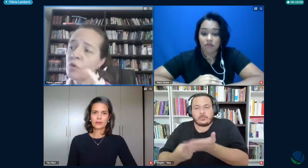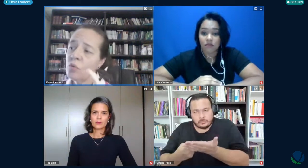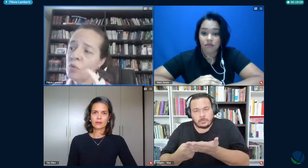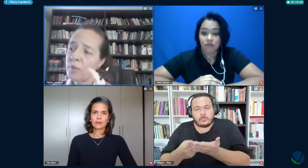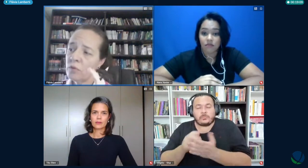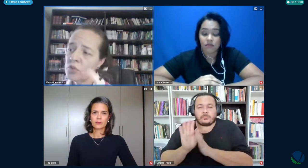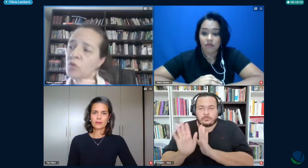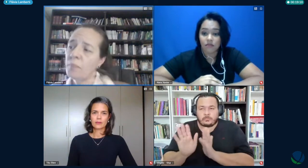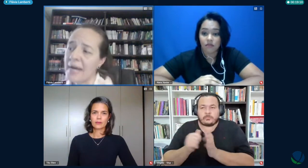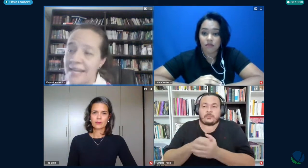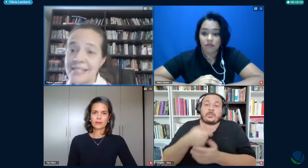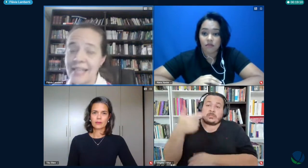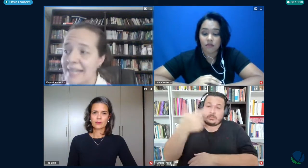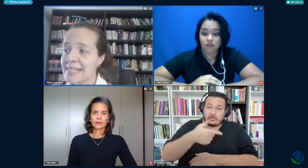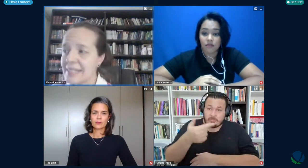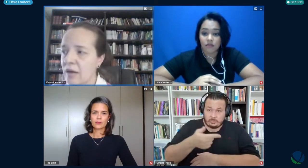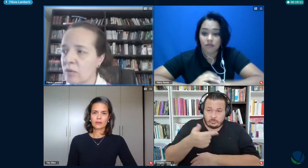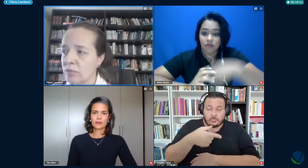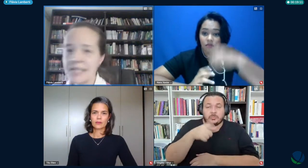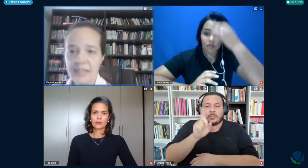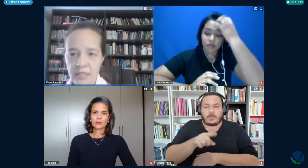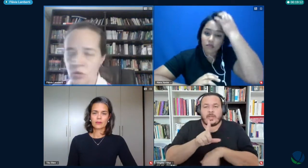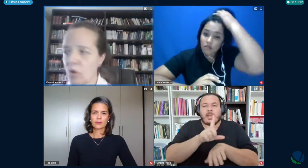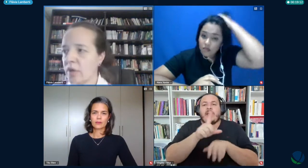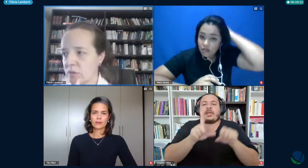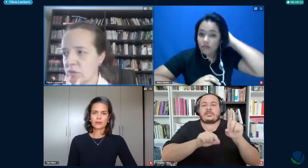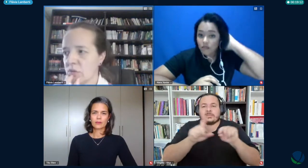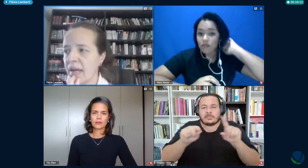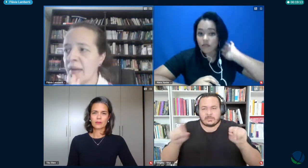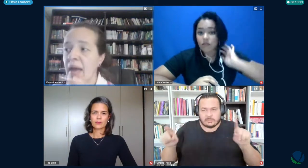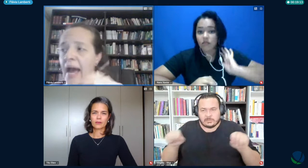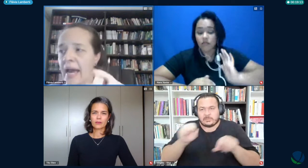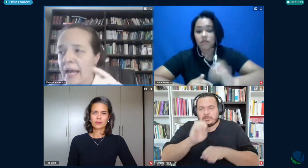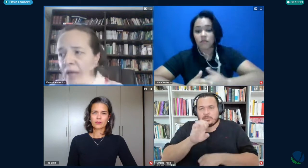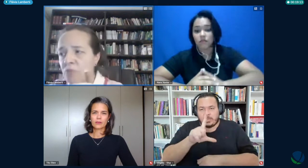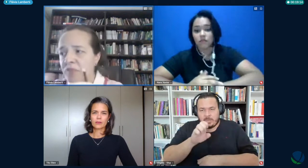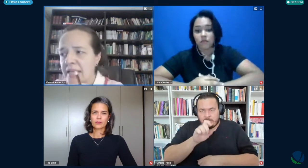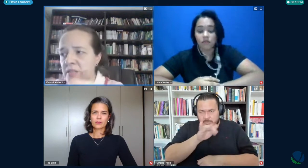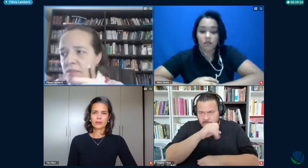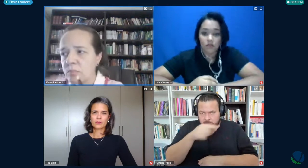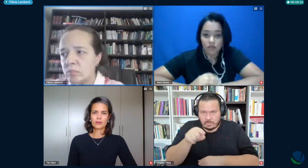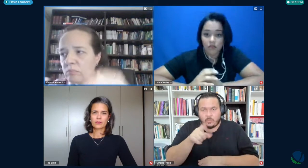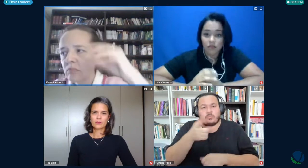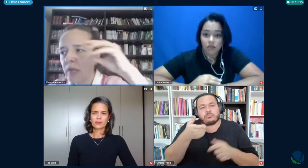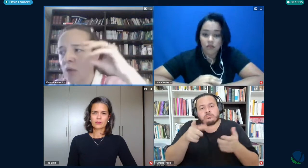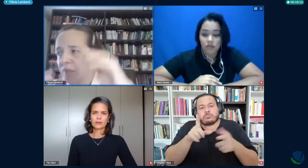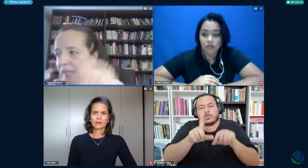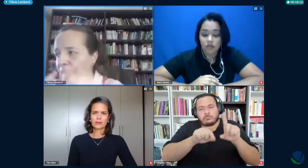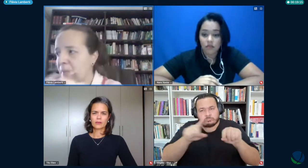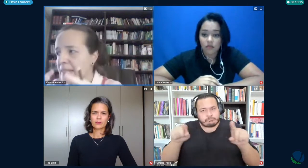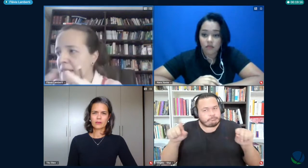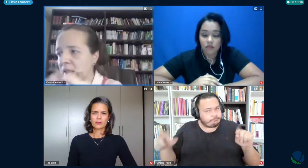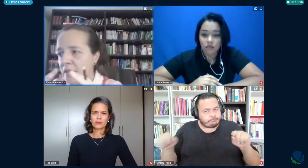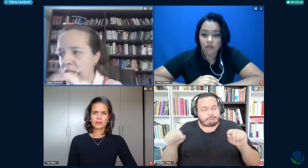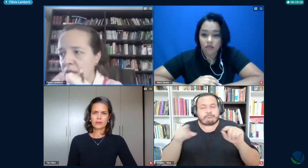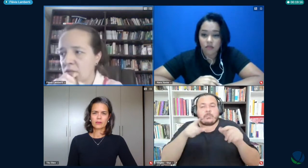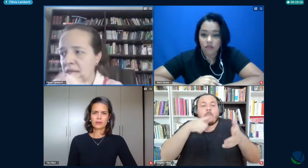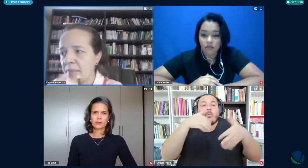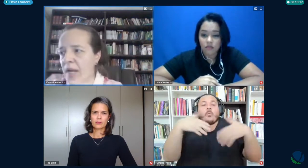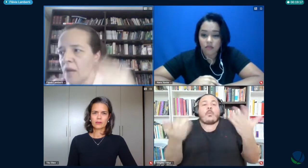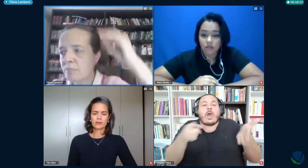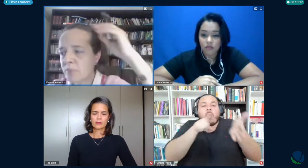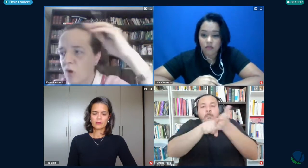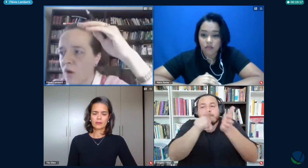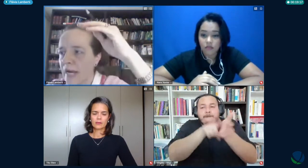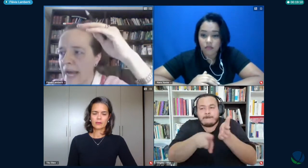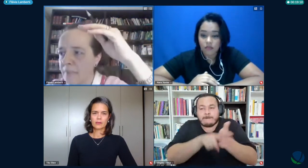Depois o segundo passo é a seleção das questões, né? Talvez, eu fiquei também pensando que se não seria